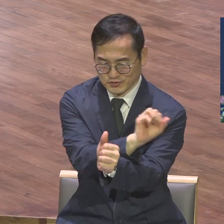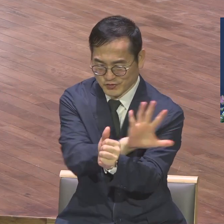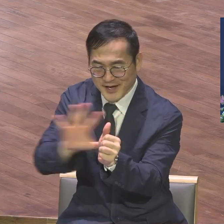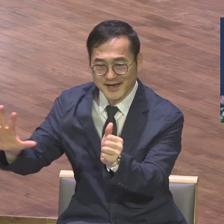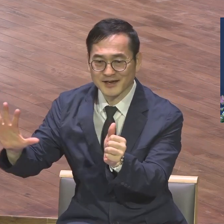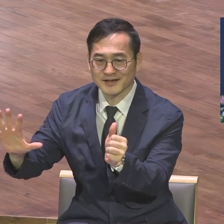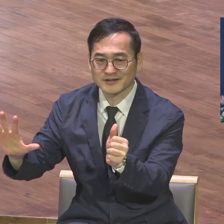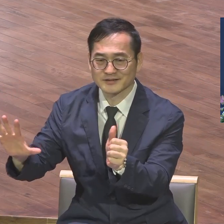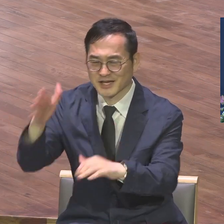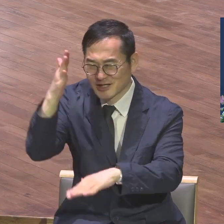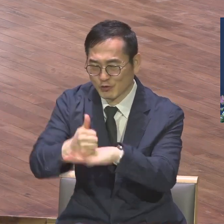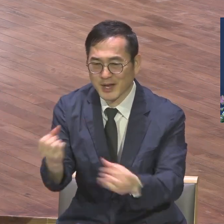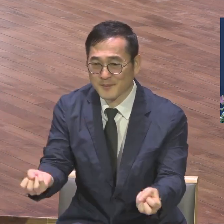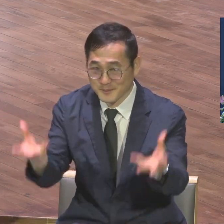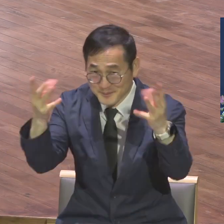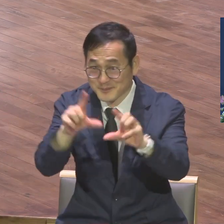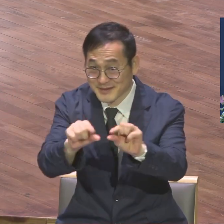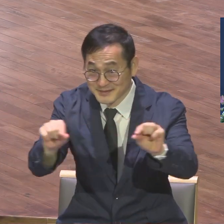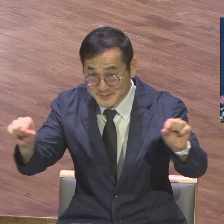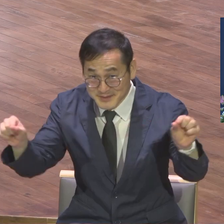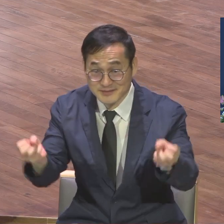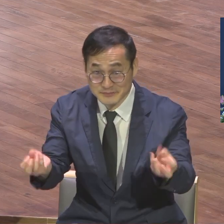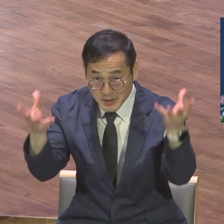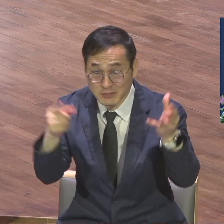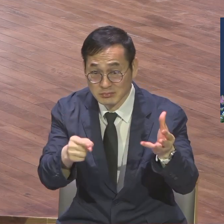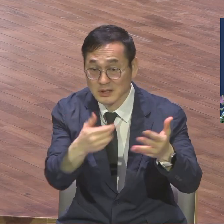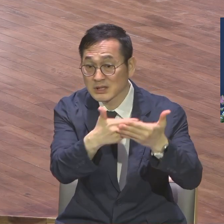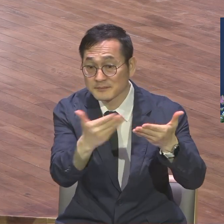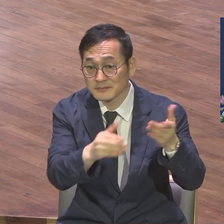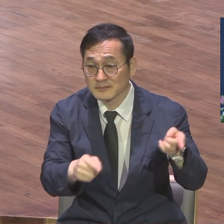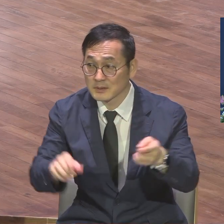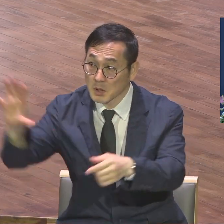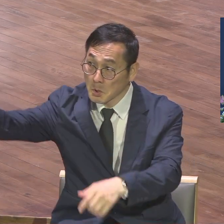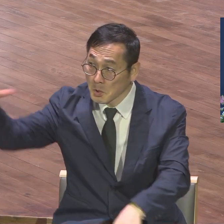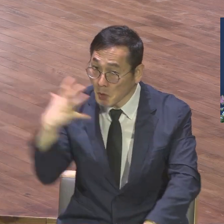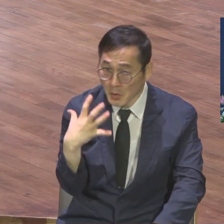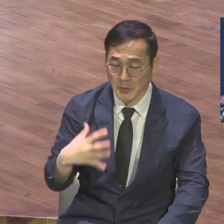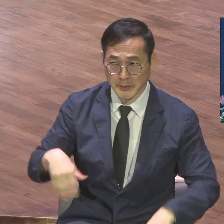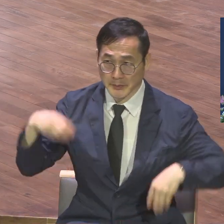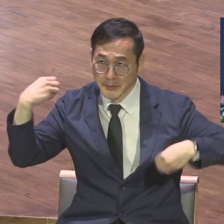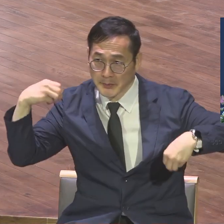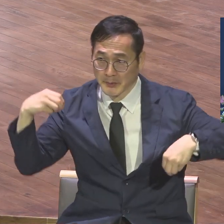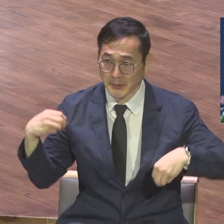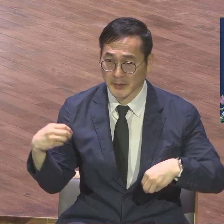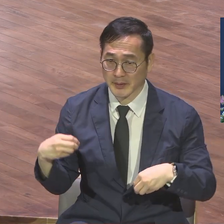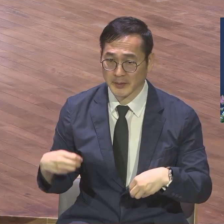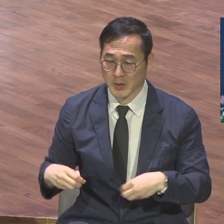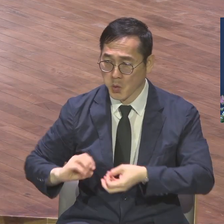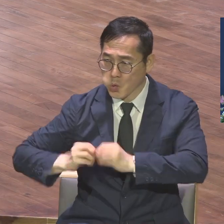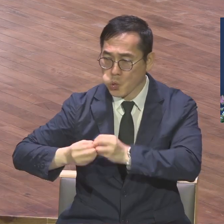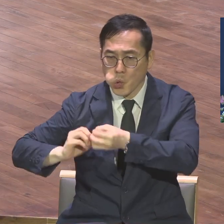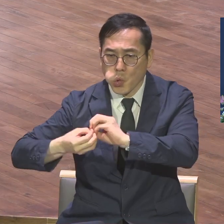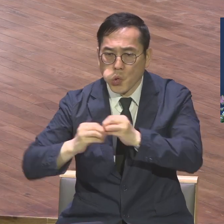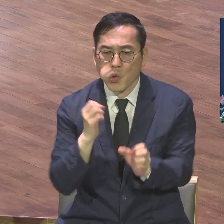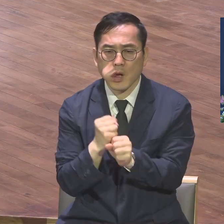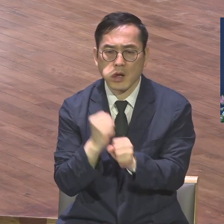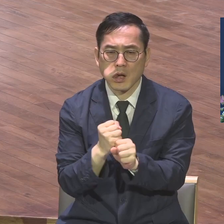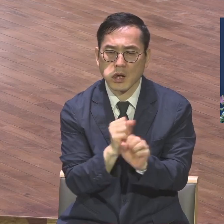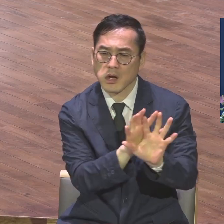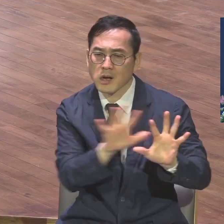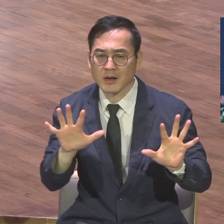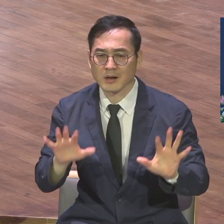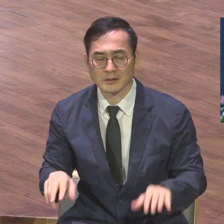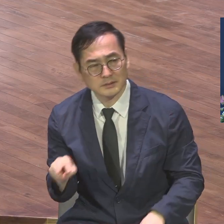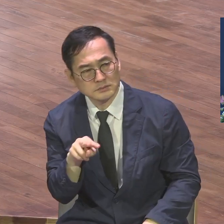이 명화에서 최후의 만찬 그림이 그렇게 나오는데 요걸 패러디해 가지고 문화 행사 장면에